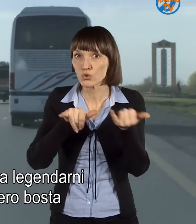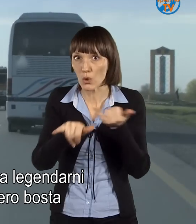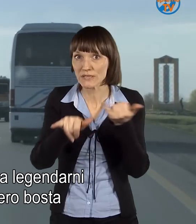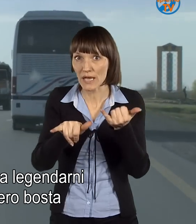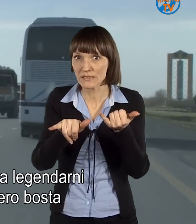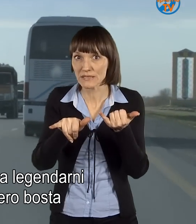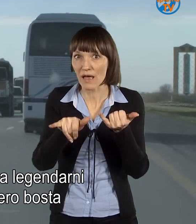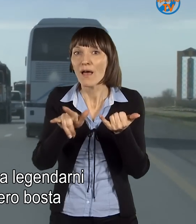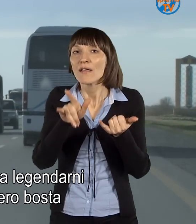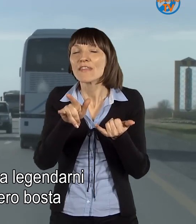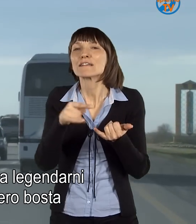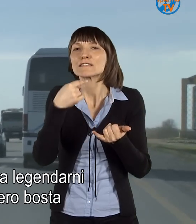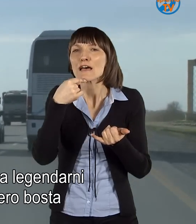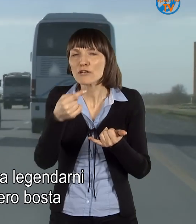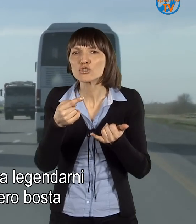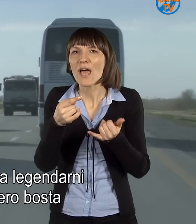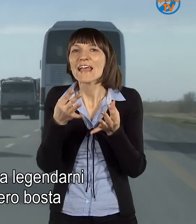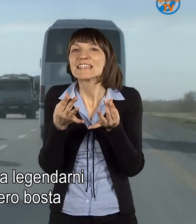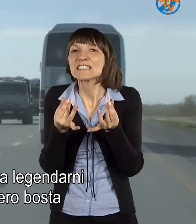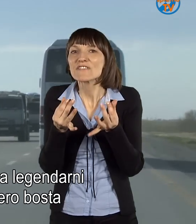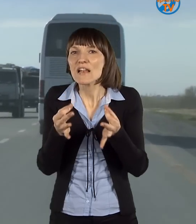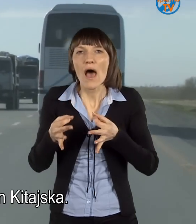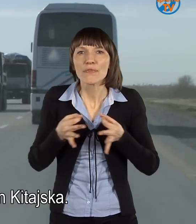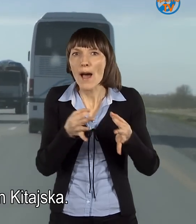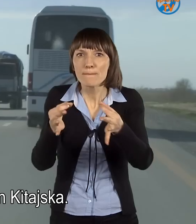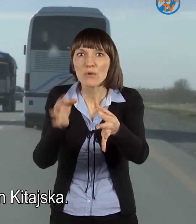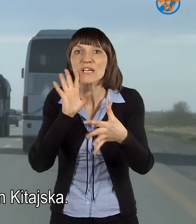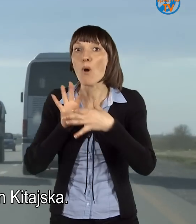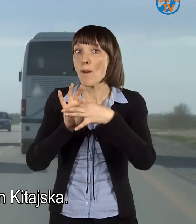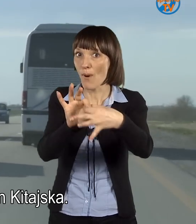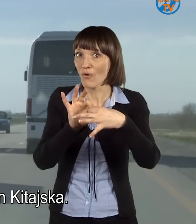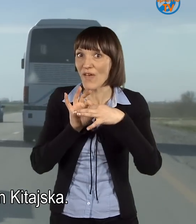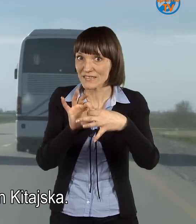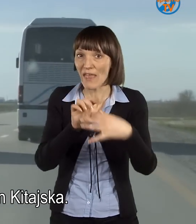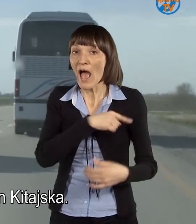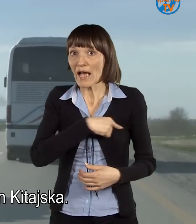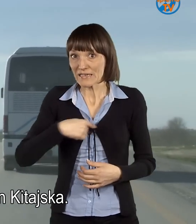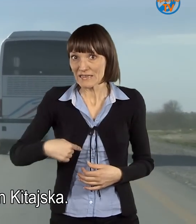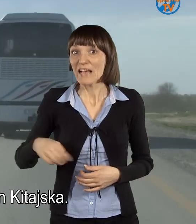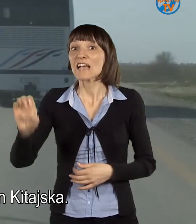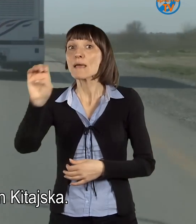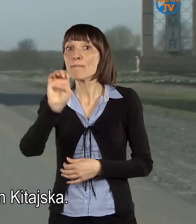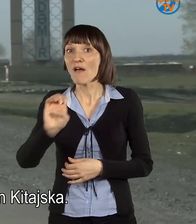avtoceste na legendarni svilnati poti, s katero bosta povezana Evropa in Kitajska.